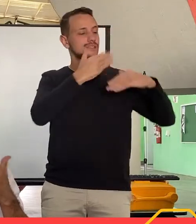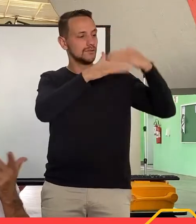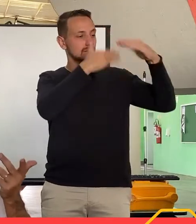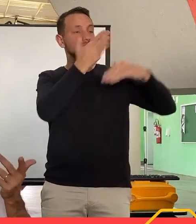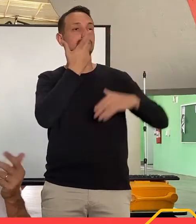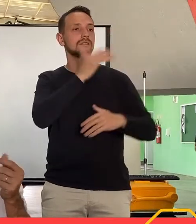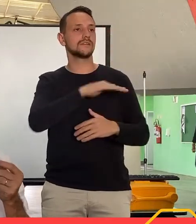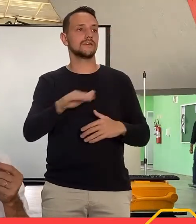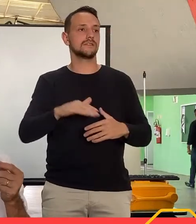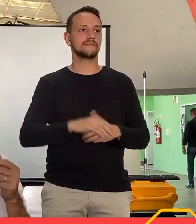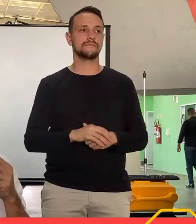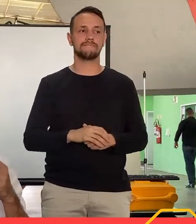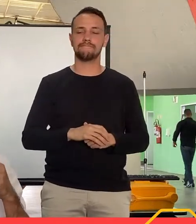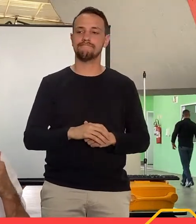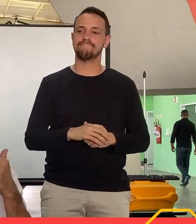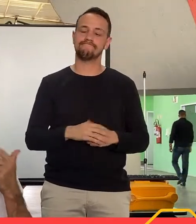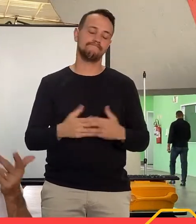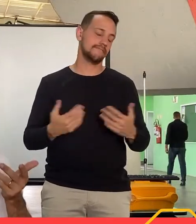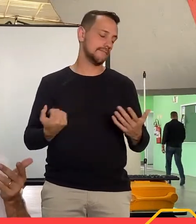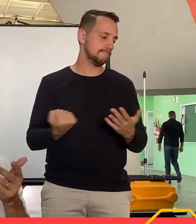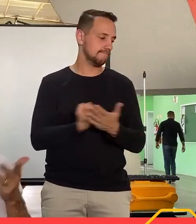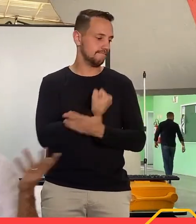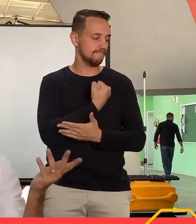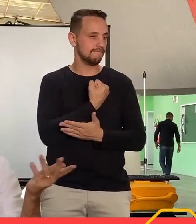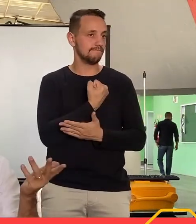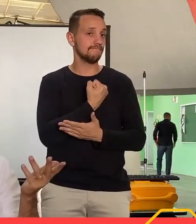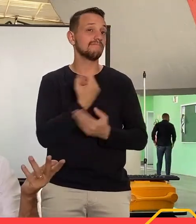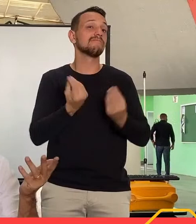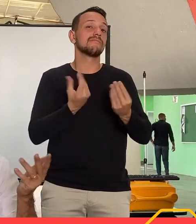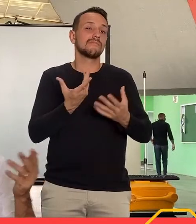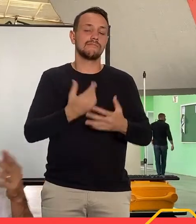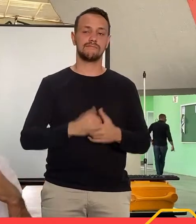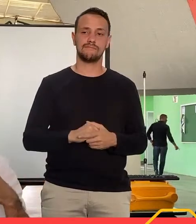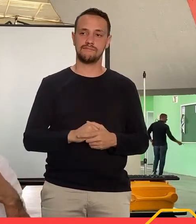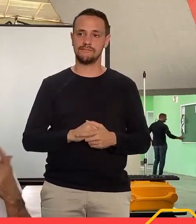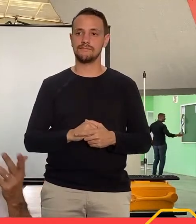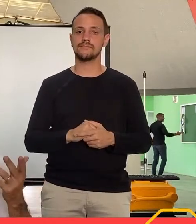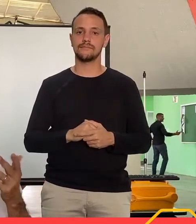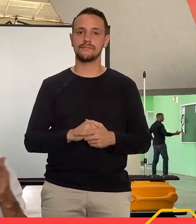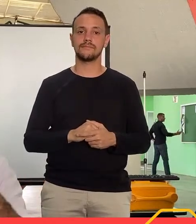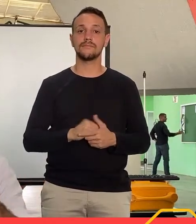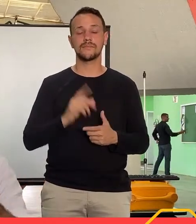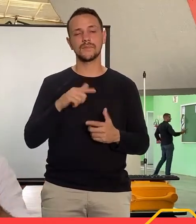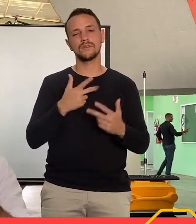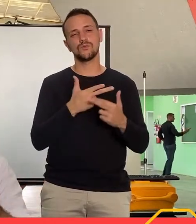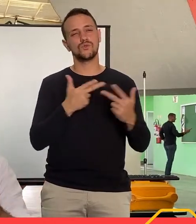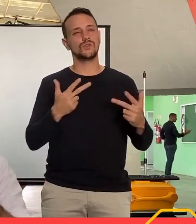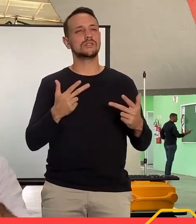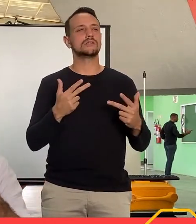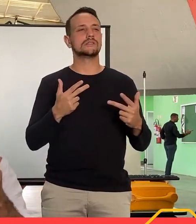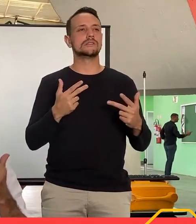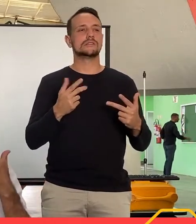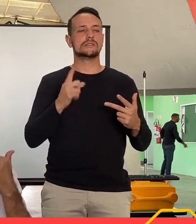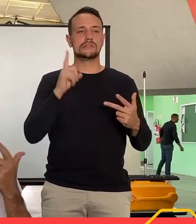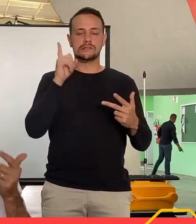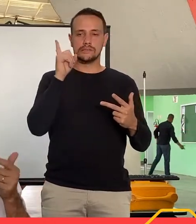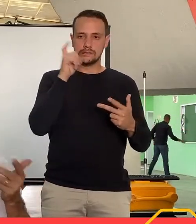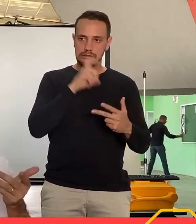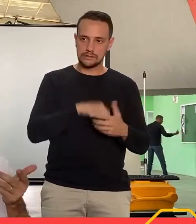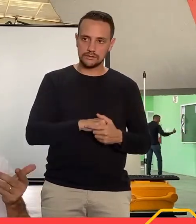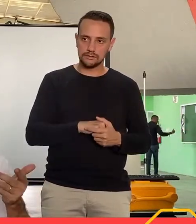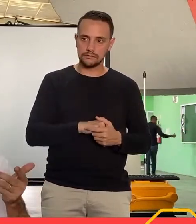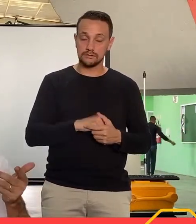da criança. Né? Vai ficar. Como é que você vai fazer isso? Uma coisa extremamente complexa.